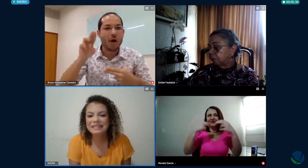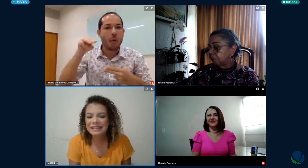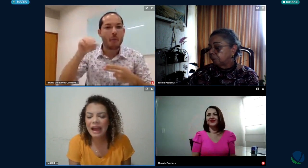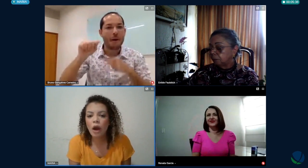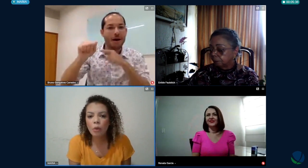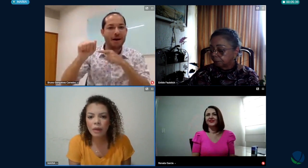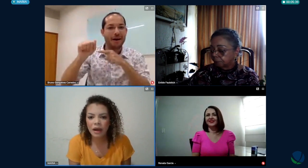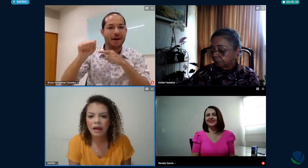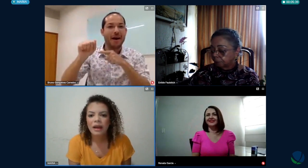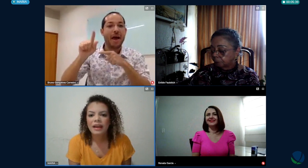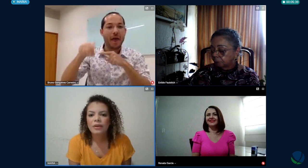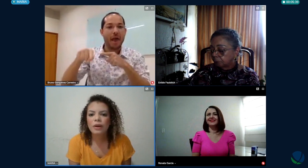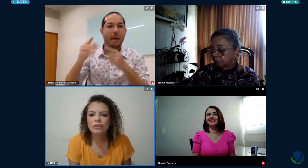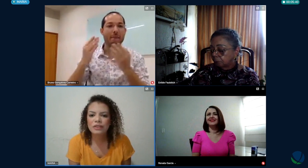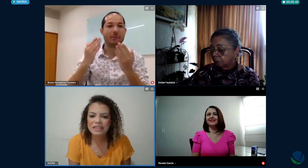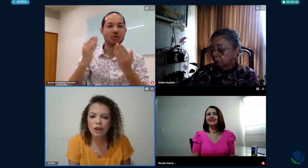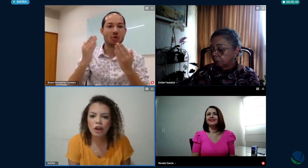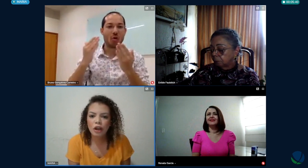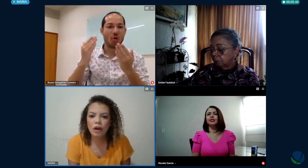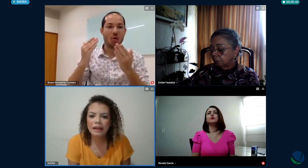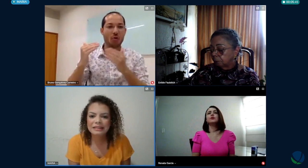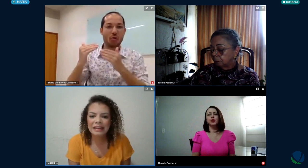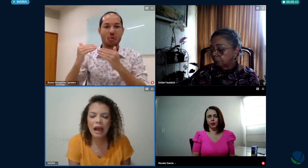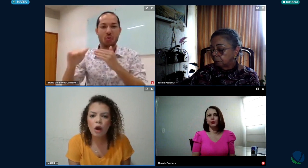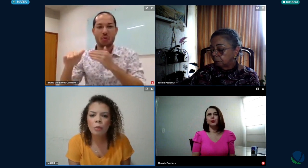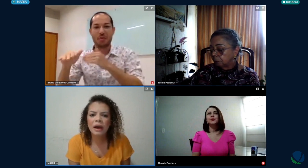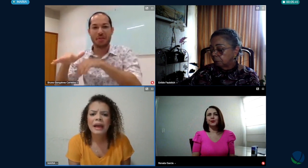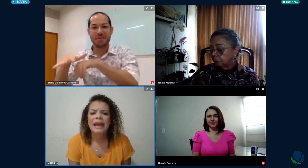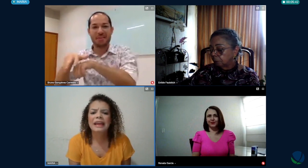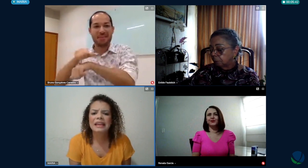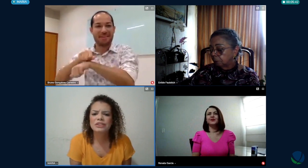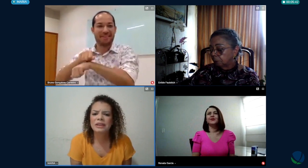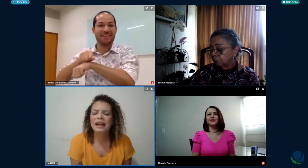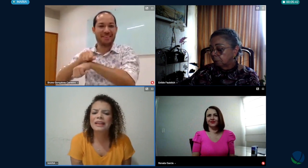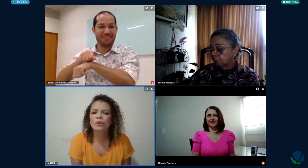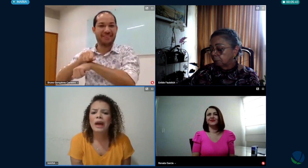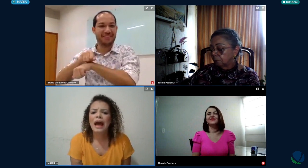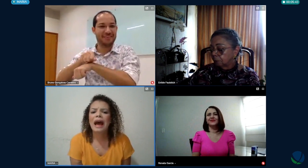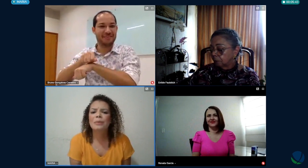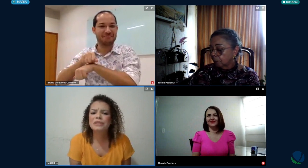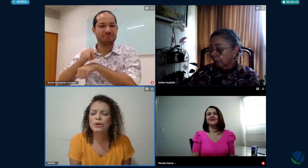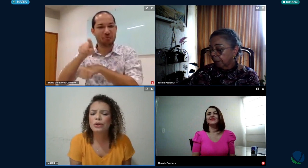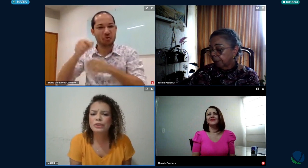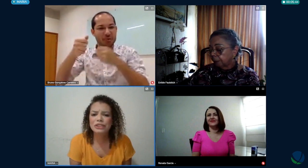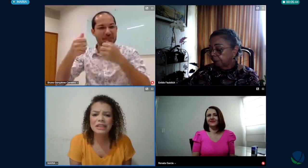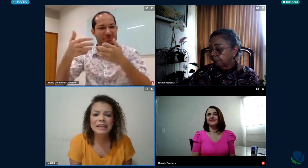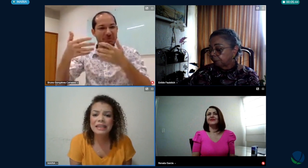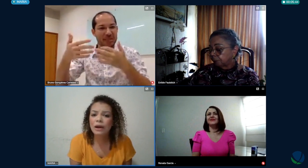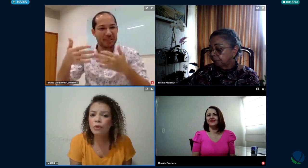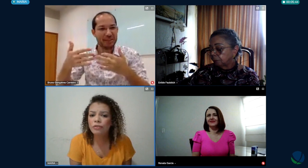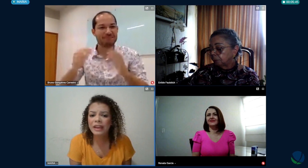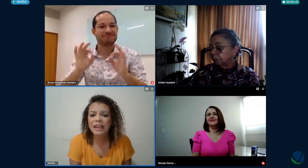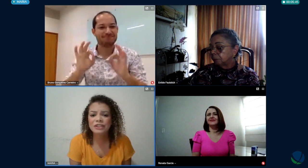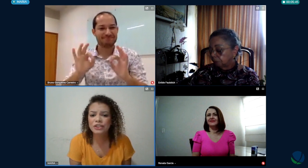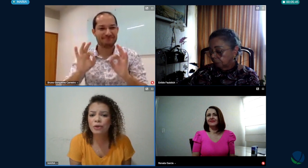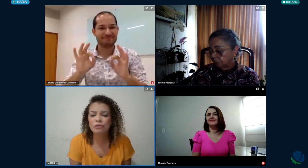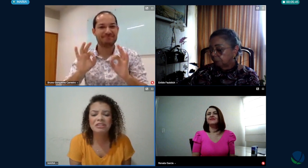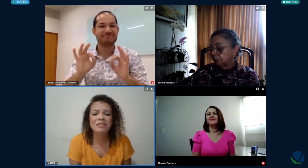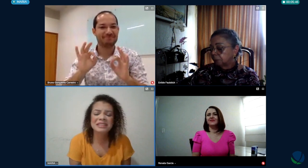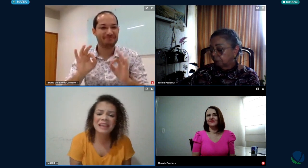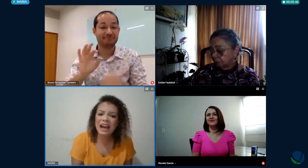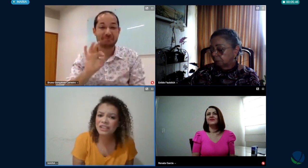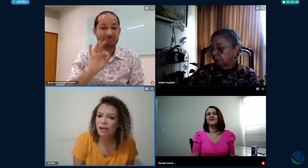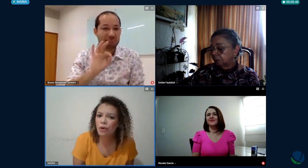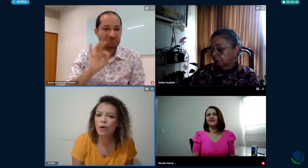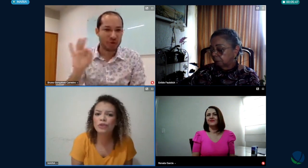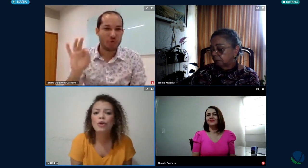sobre trauma. Quando você coloca trauma relacionado à psicologia que não vem de encontro,